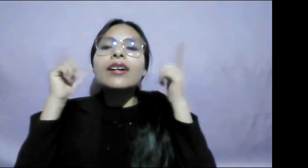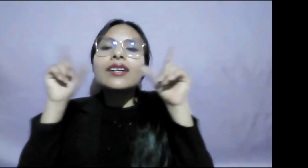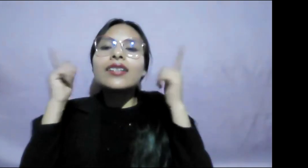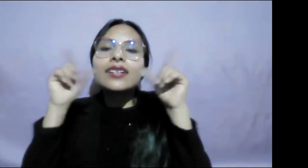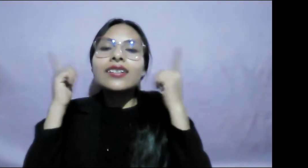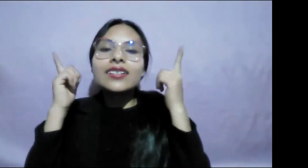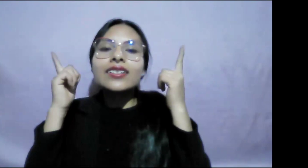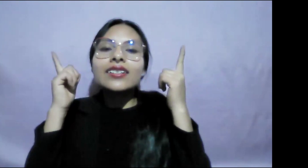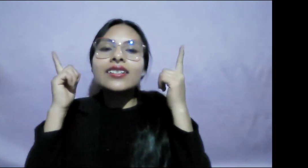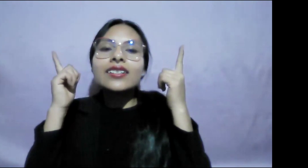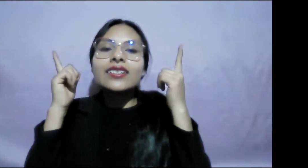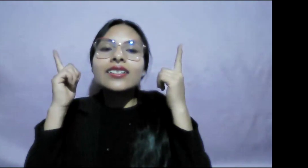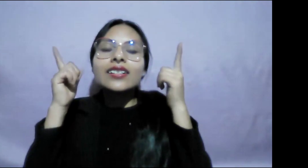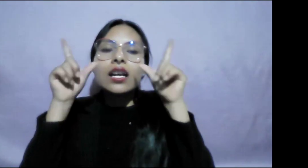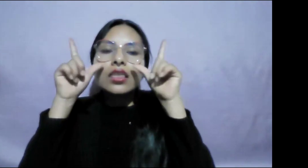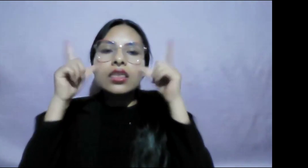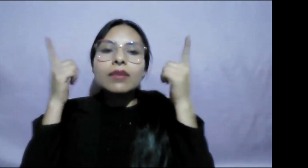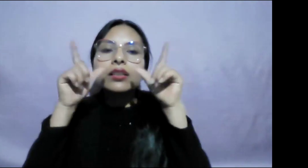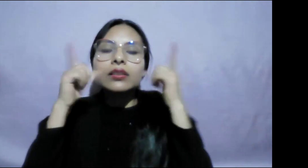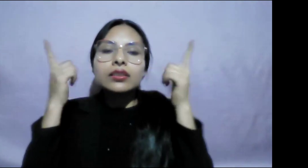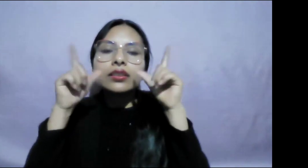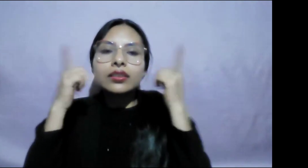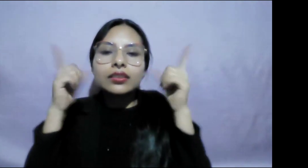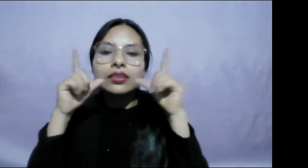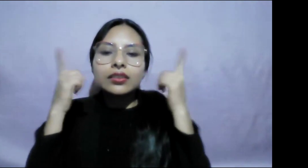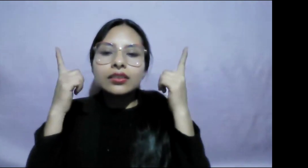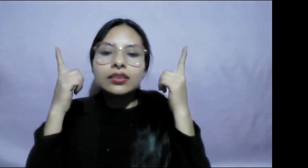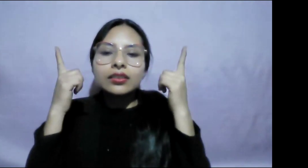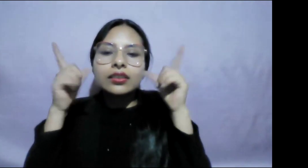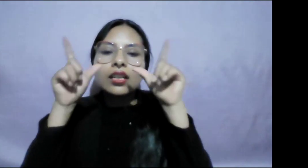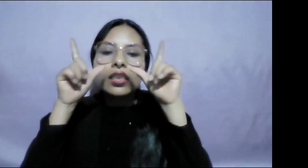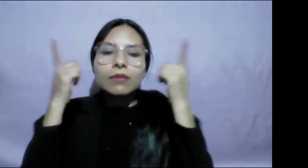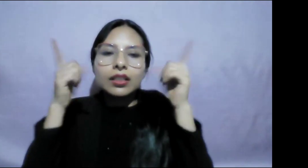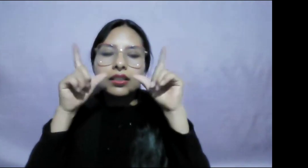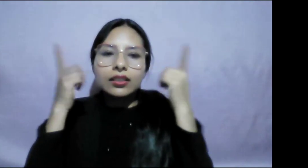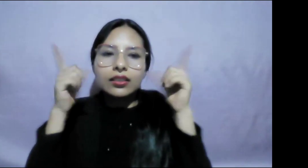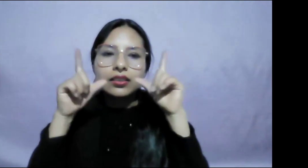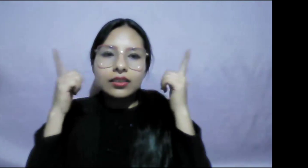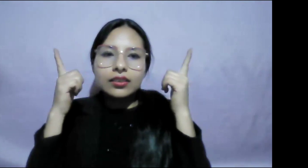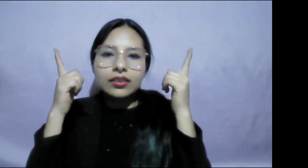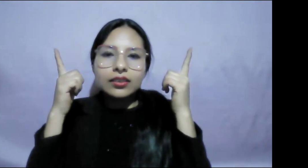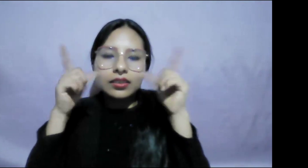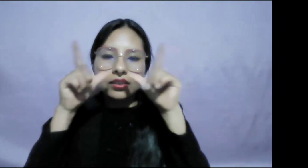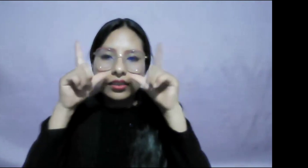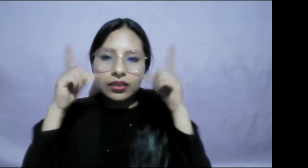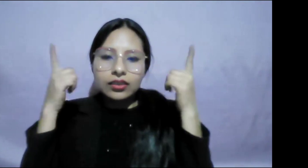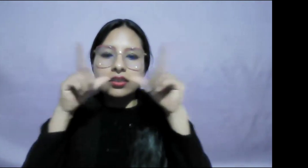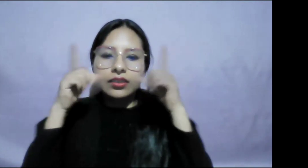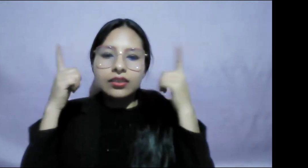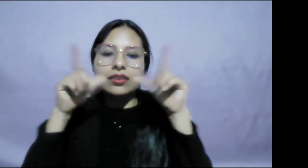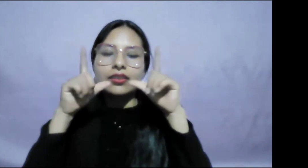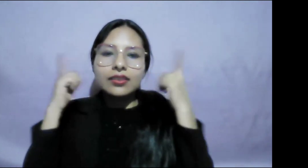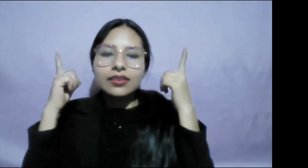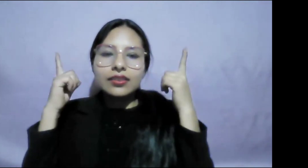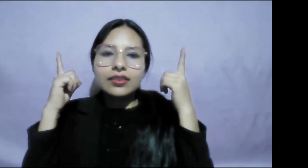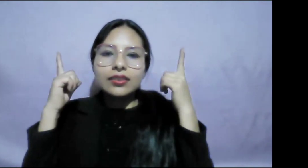y quitos no ahí está tres veces